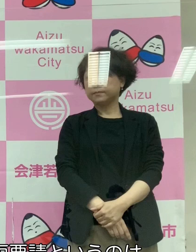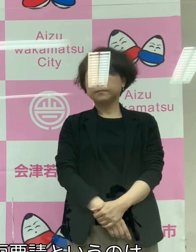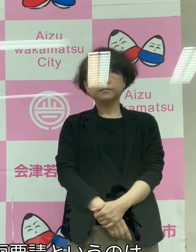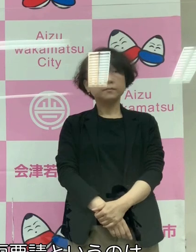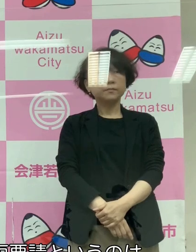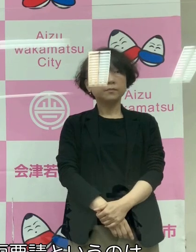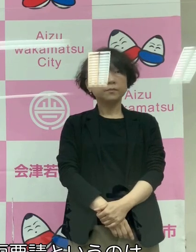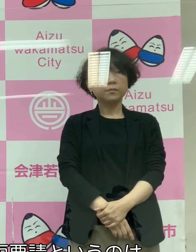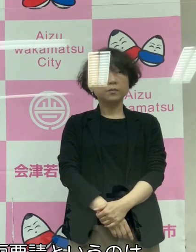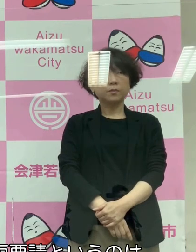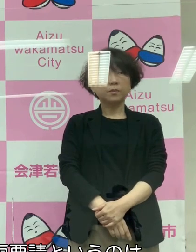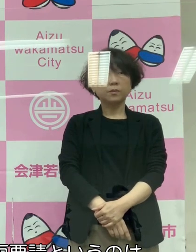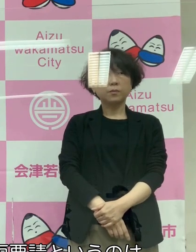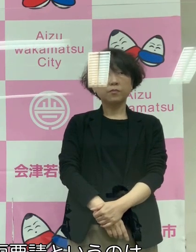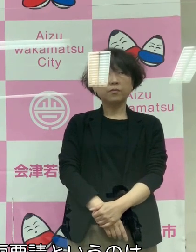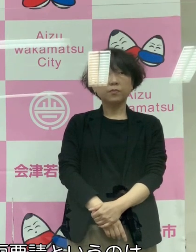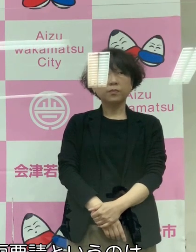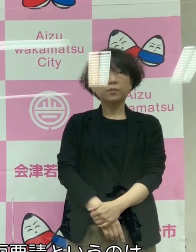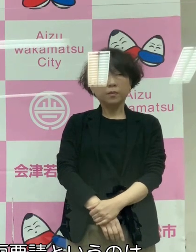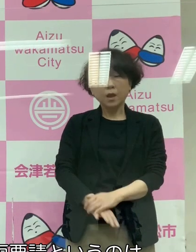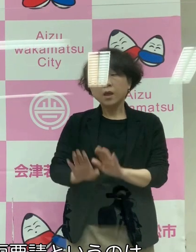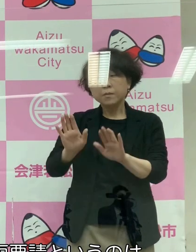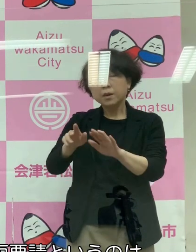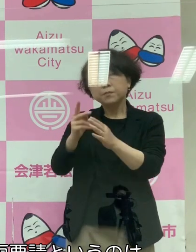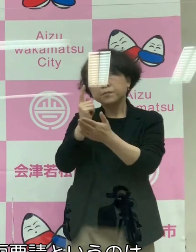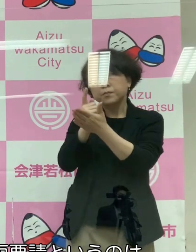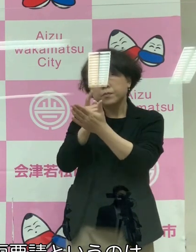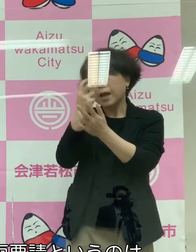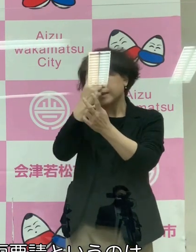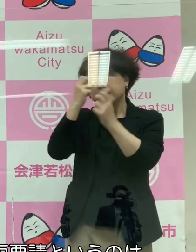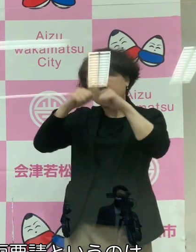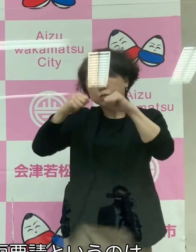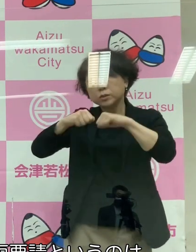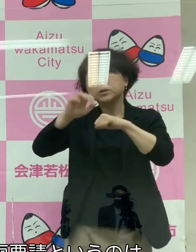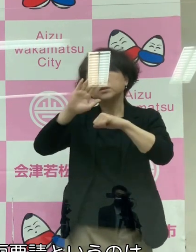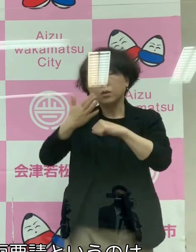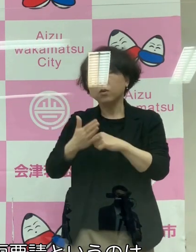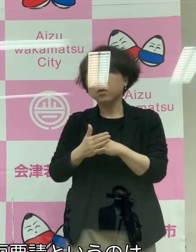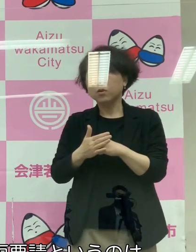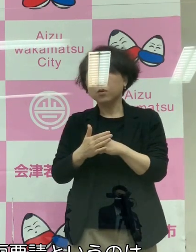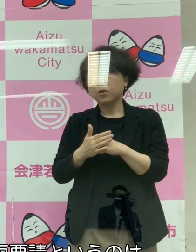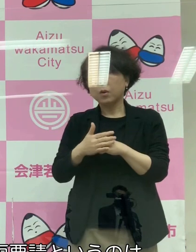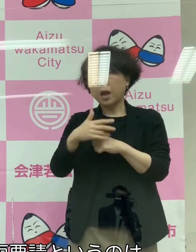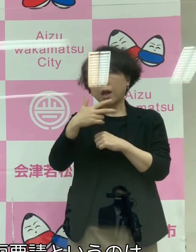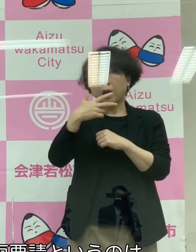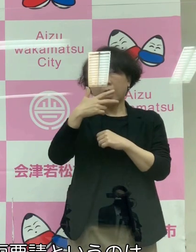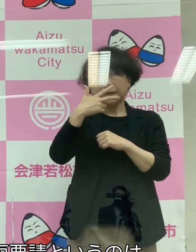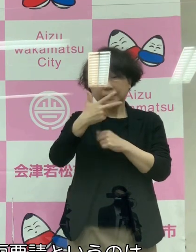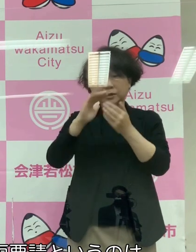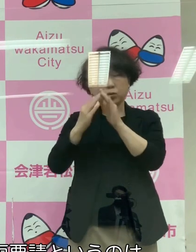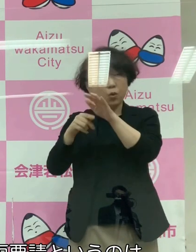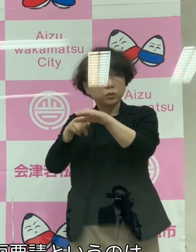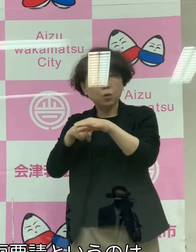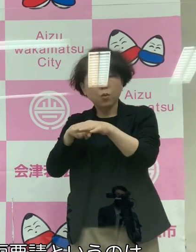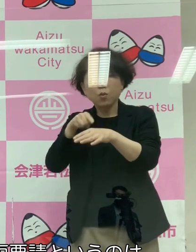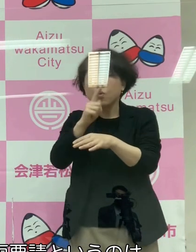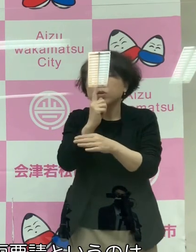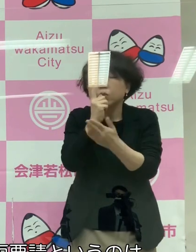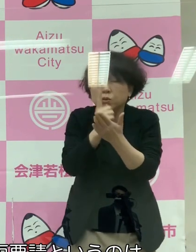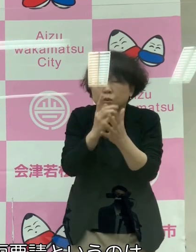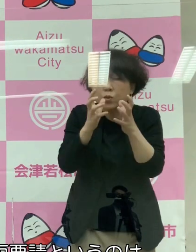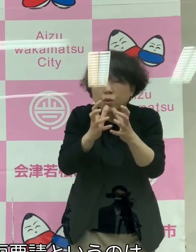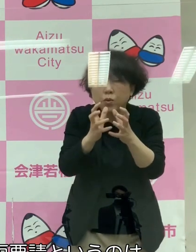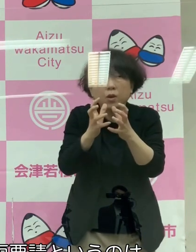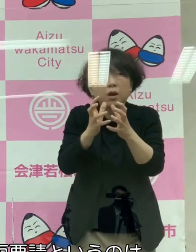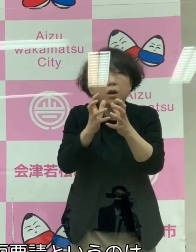まあ、県民ということになりますけれども、一つの自治体限定の時短要請というのは県内